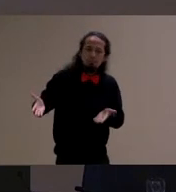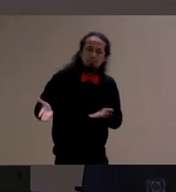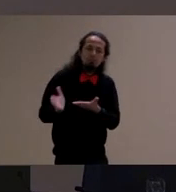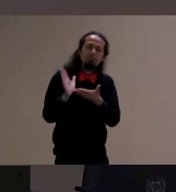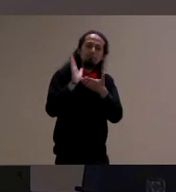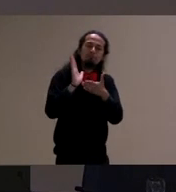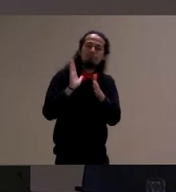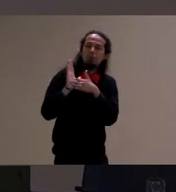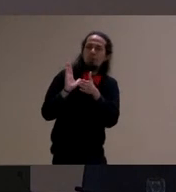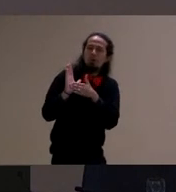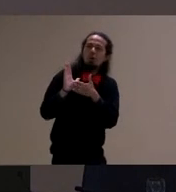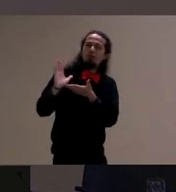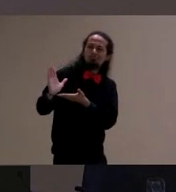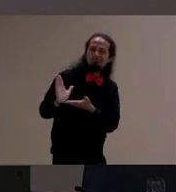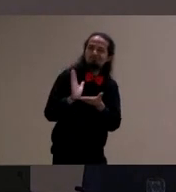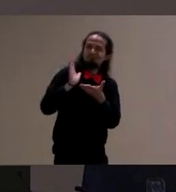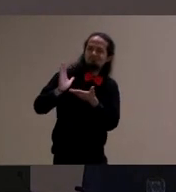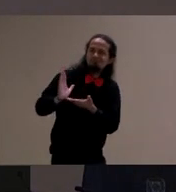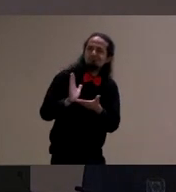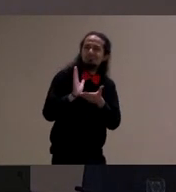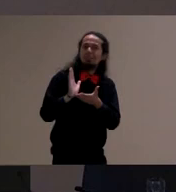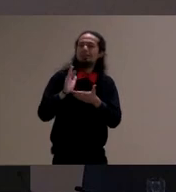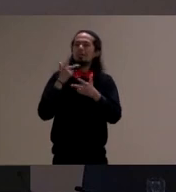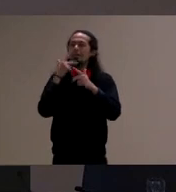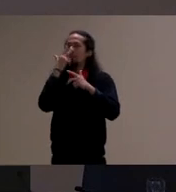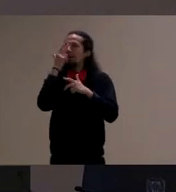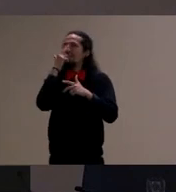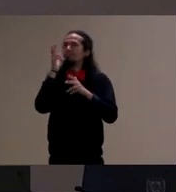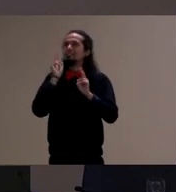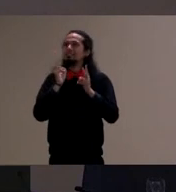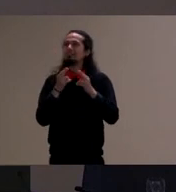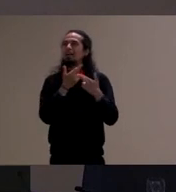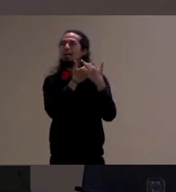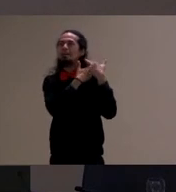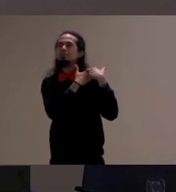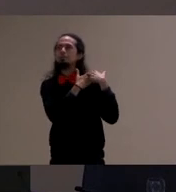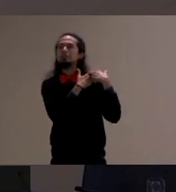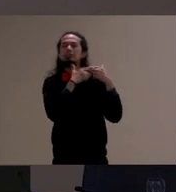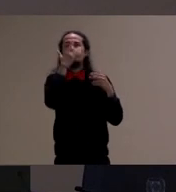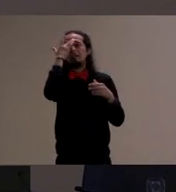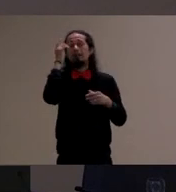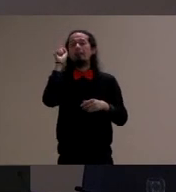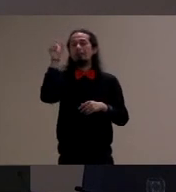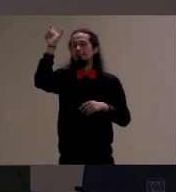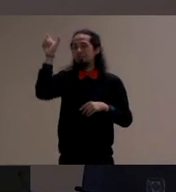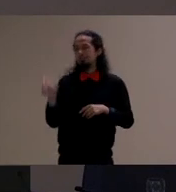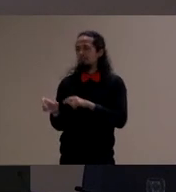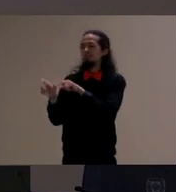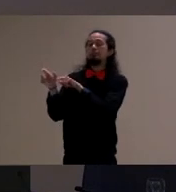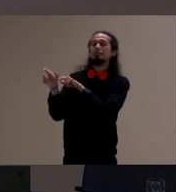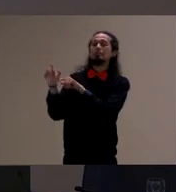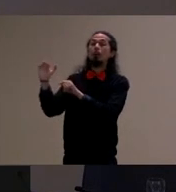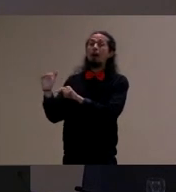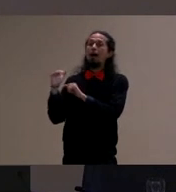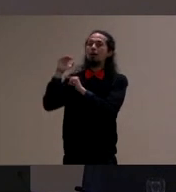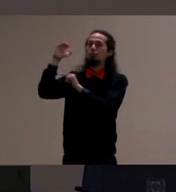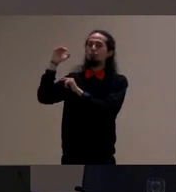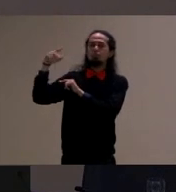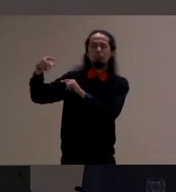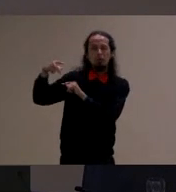Então tá trazendo o tempo todo essa responsabilidade e essa indicação para a ação docente